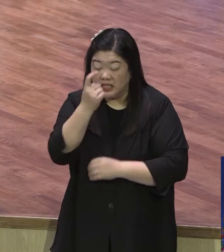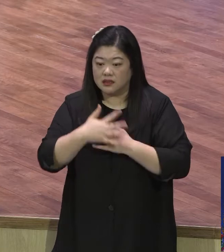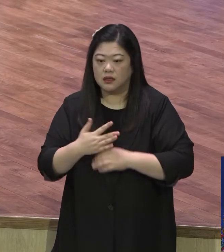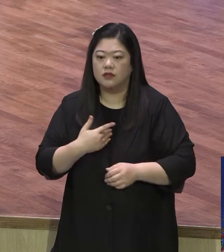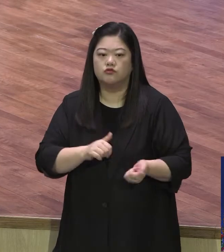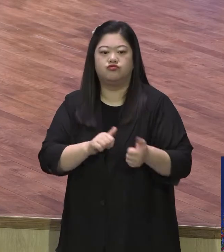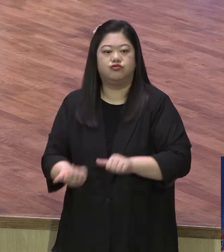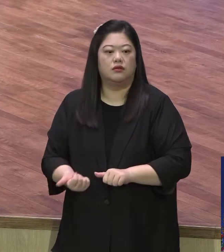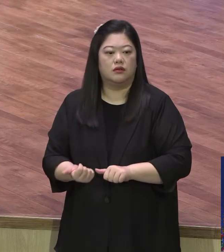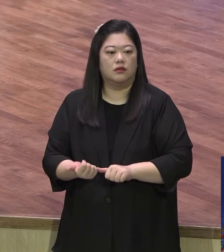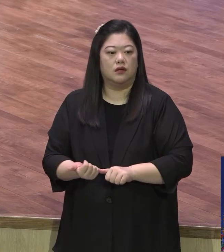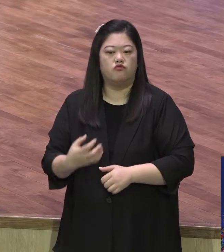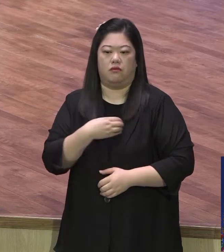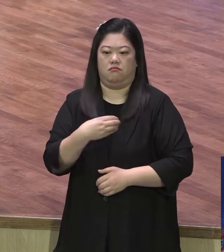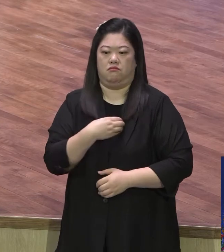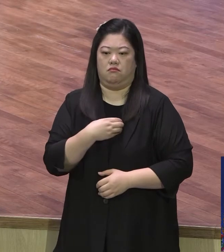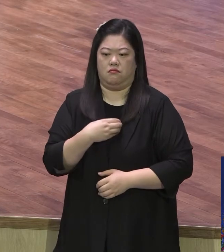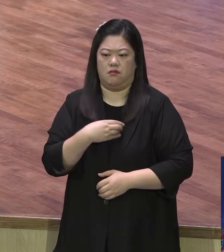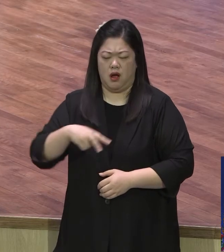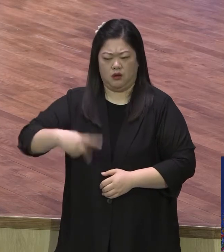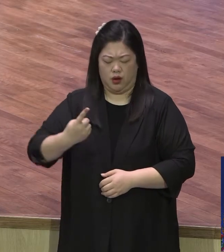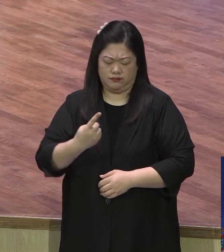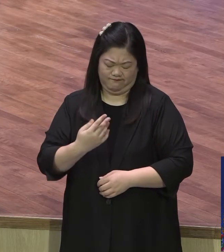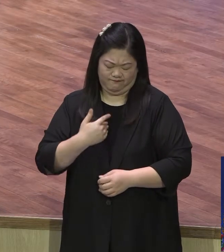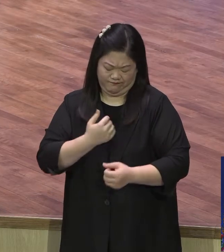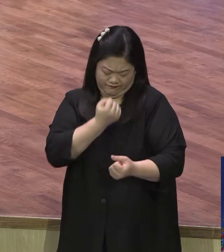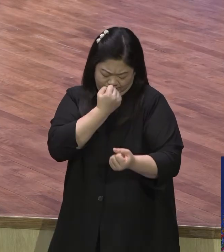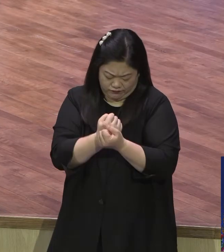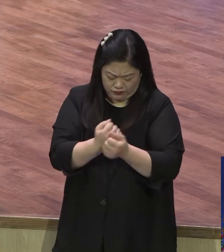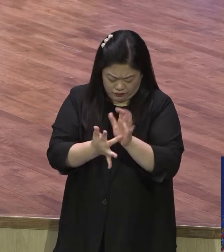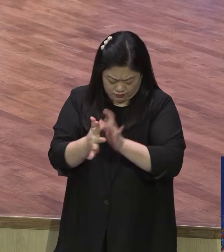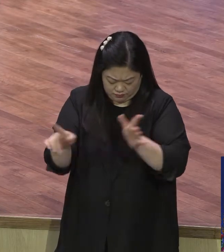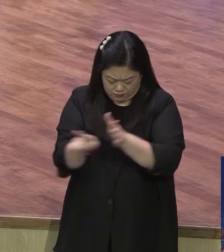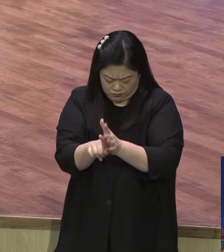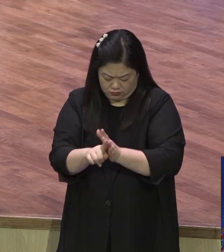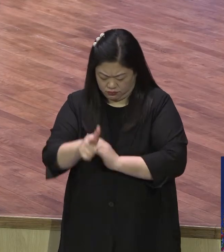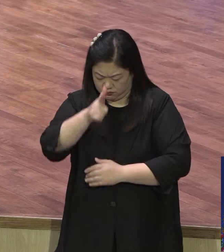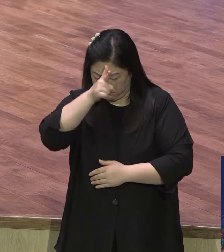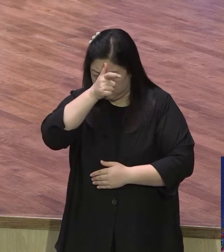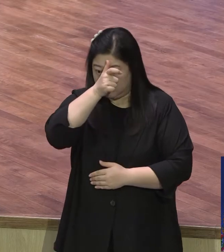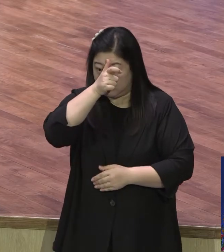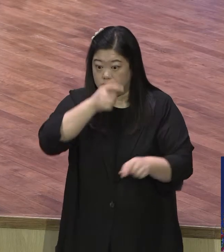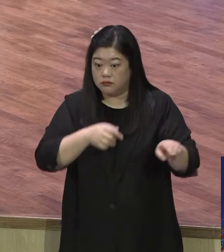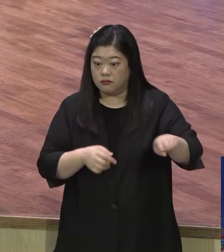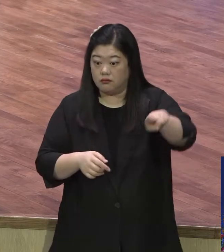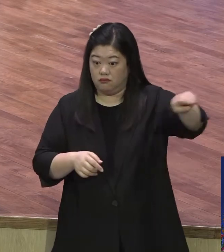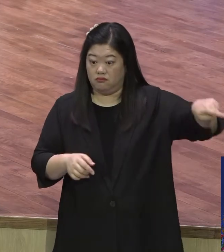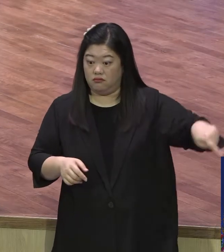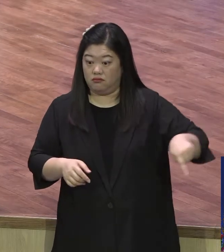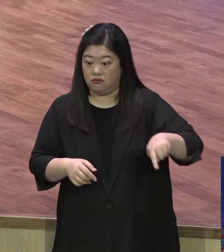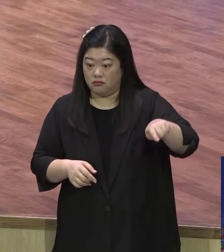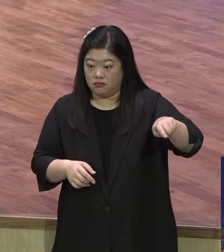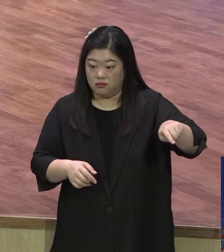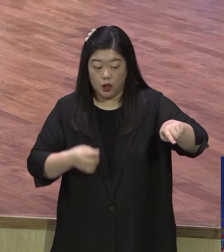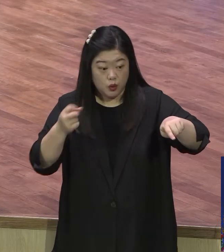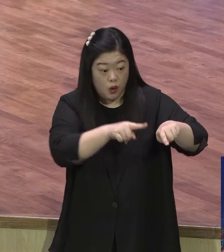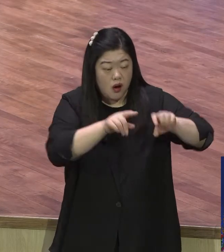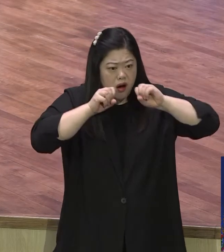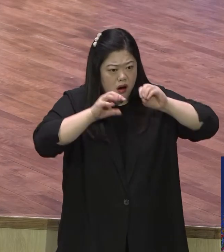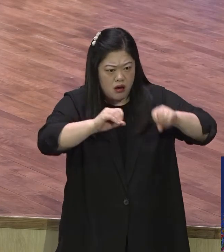예수가 그리스도라고 예수만이 군이라고 그렇게 보험을 선포할 수 있었던